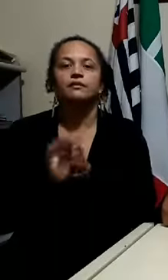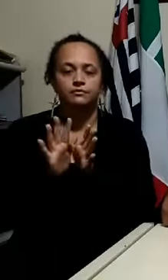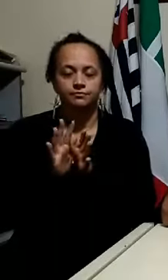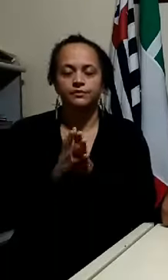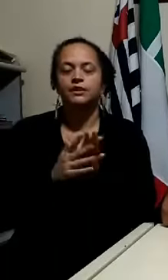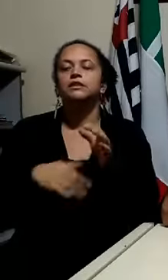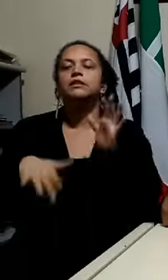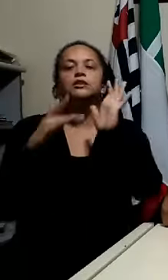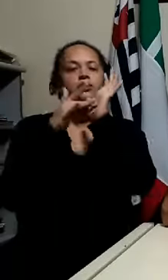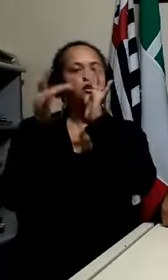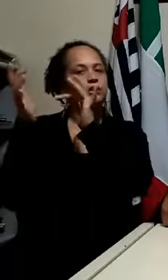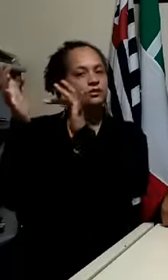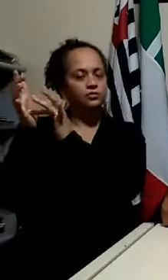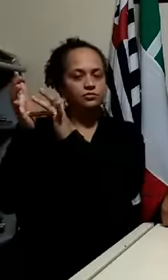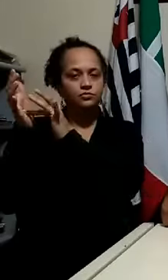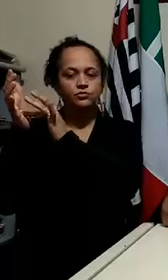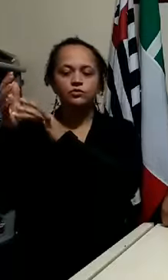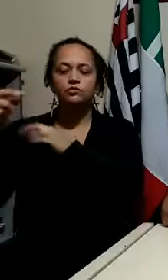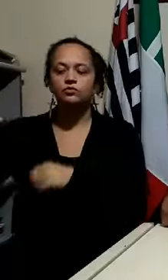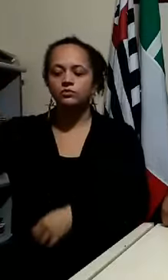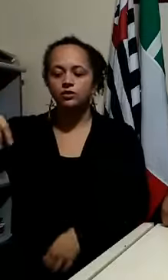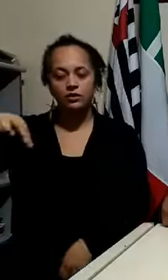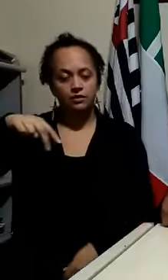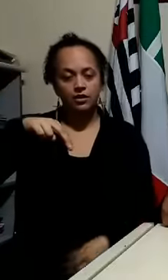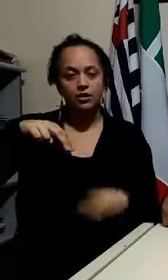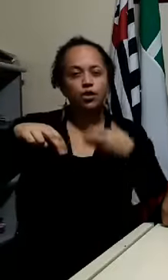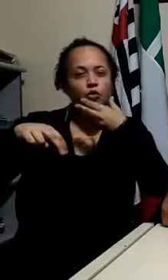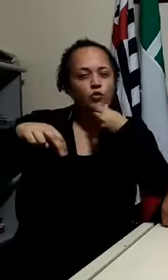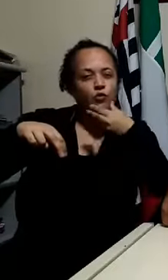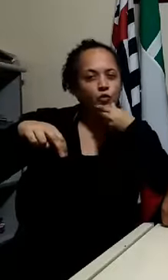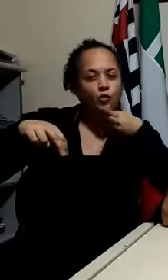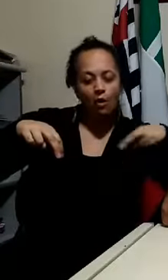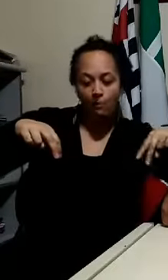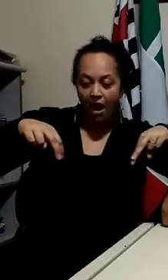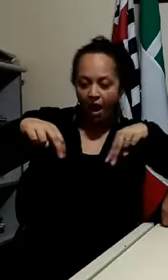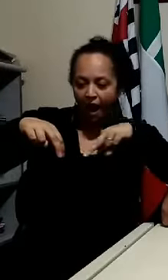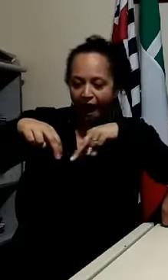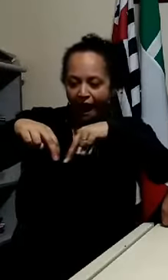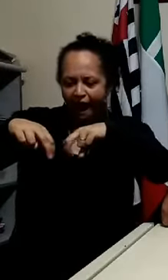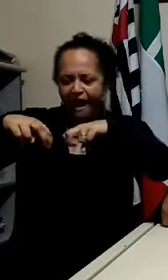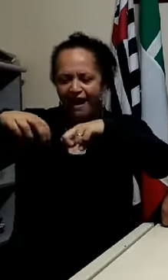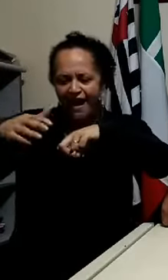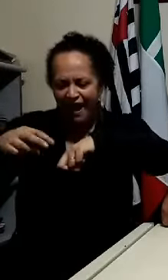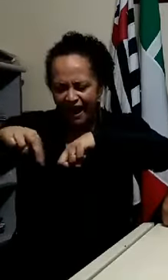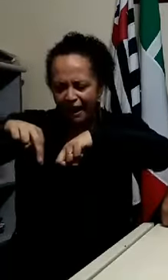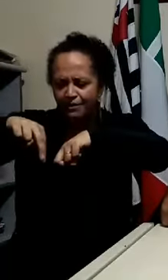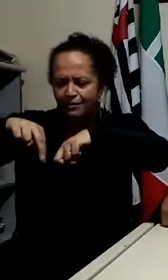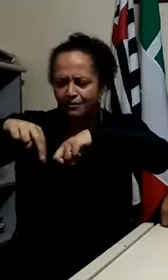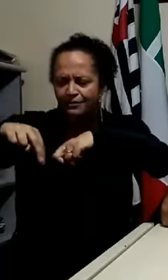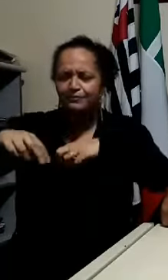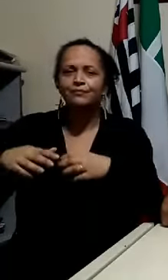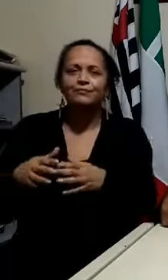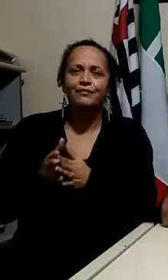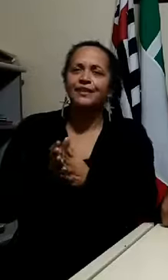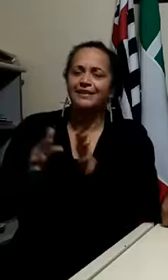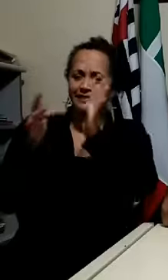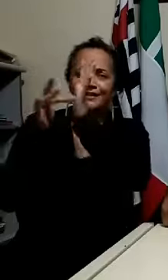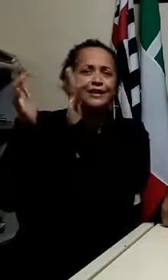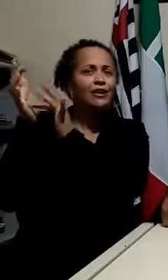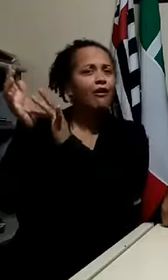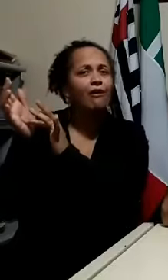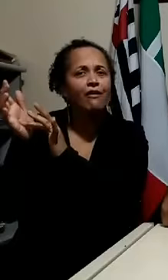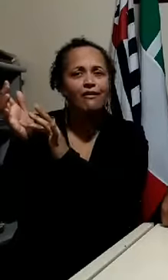caminho, correu um homem ao seu encontro e ajoelhando-se perguntou: bom mestre, o que